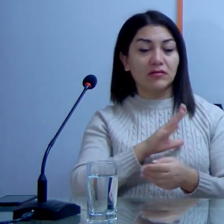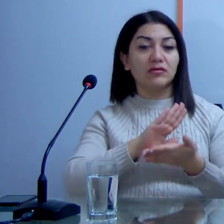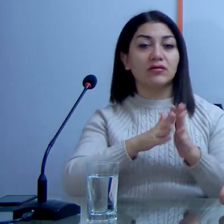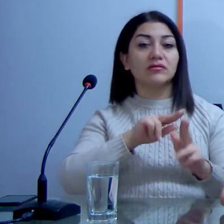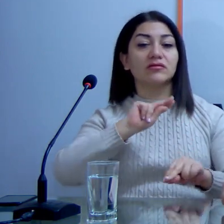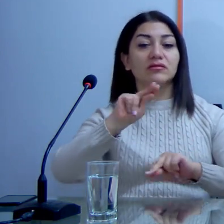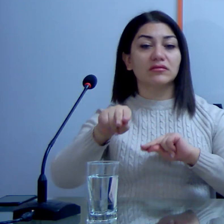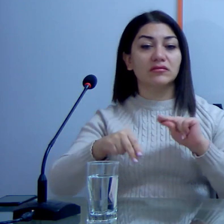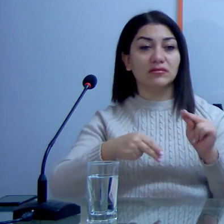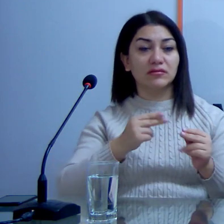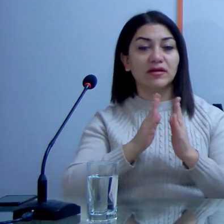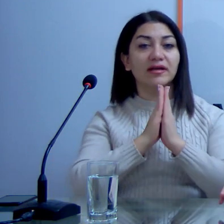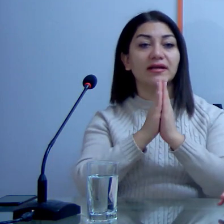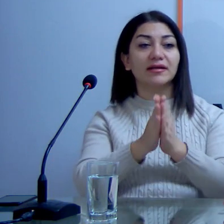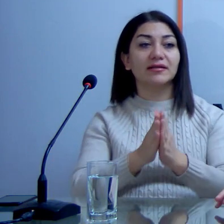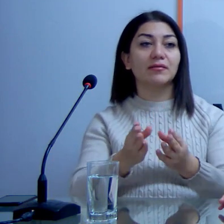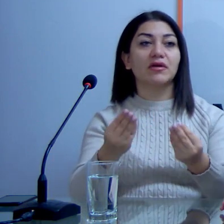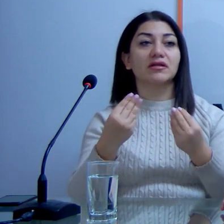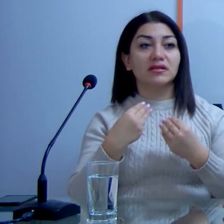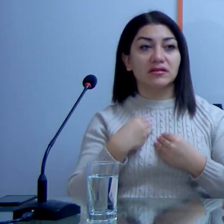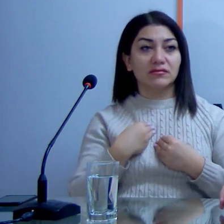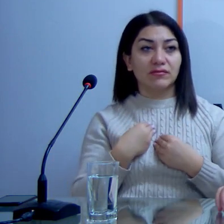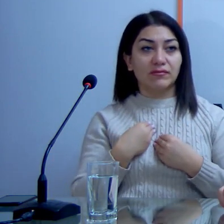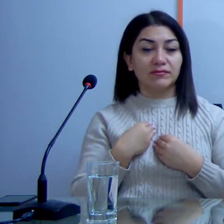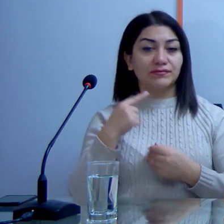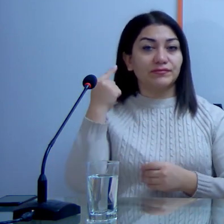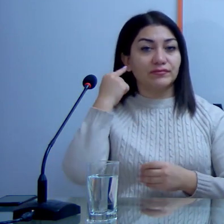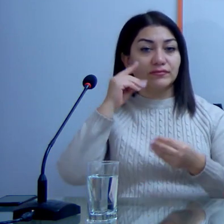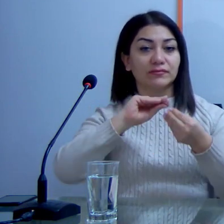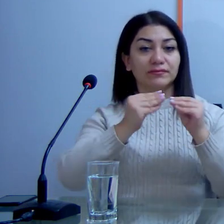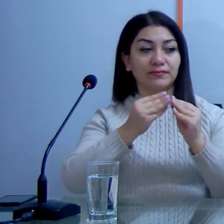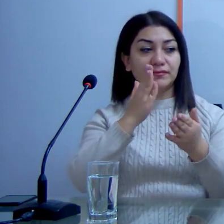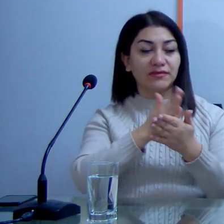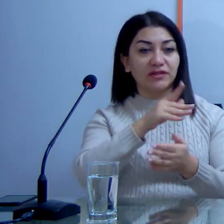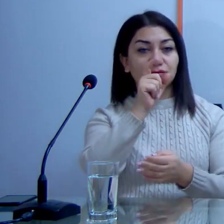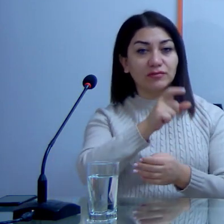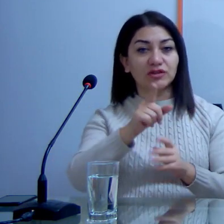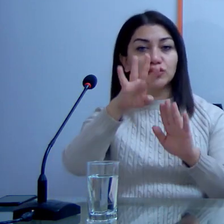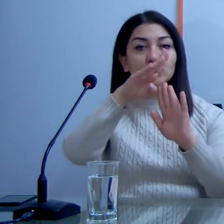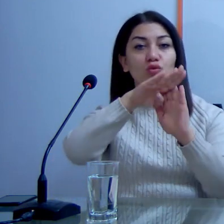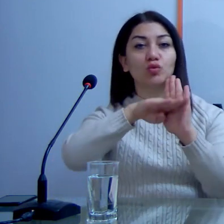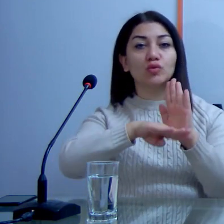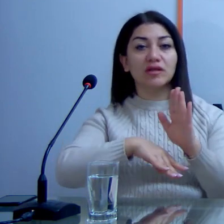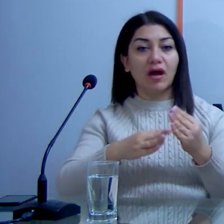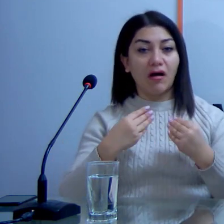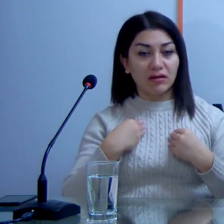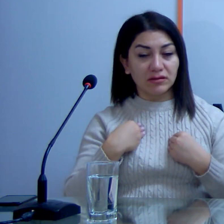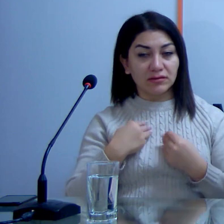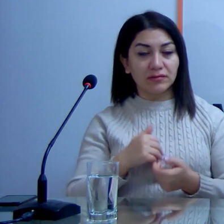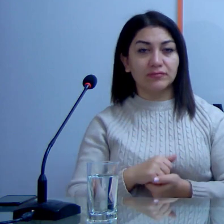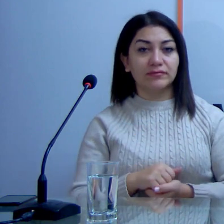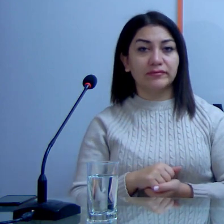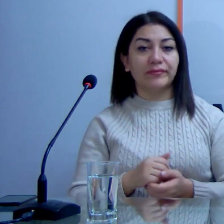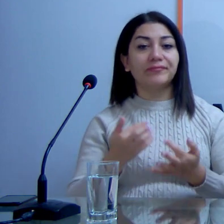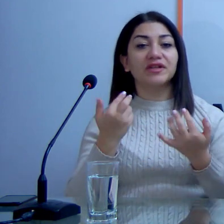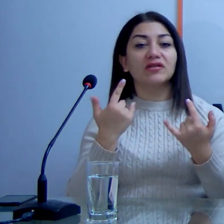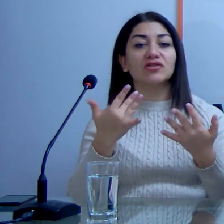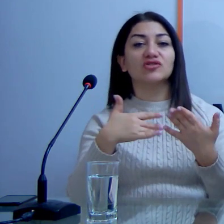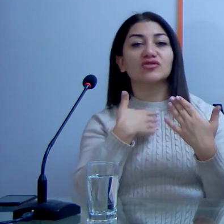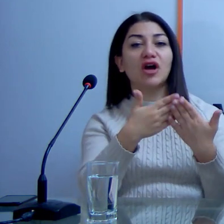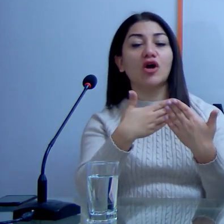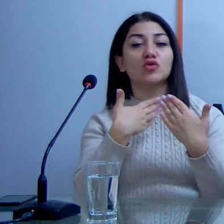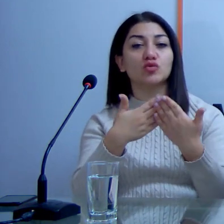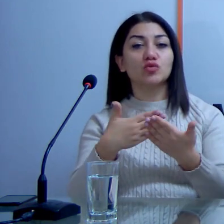վրա խնդրել ենք մեզ դրամադրել լսողության խնդիրներ ունեցող անձանց ցուցակը քանակական